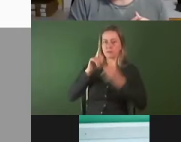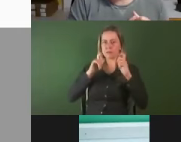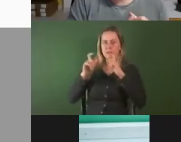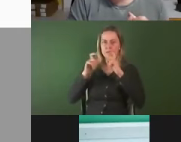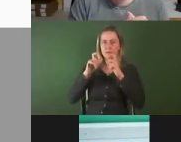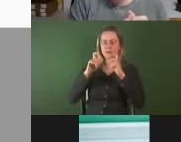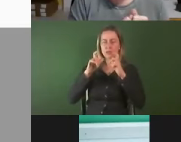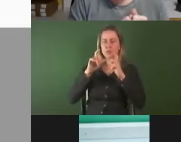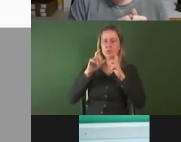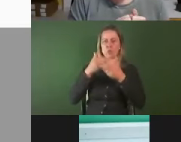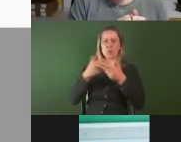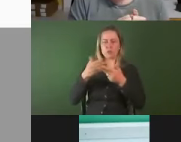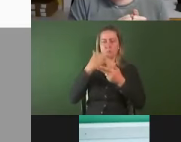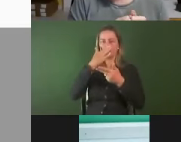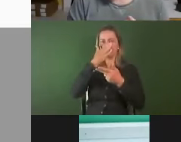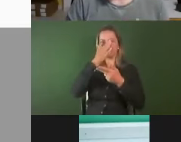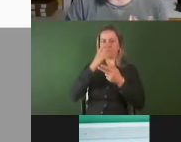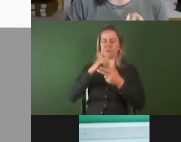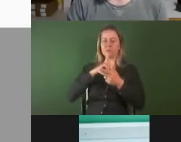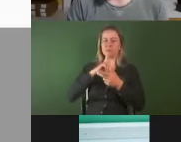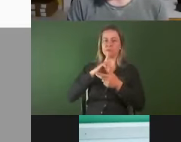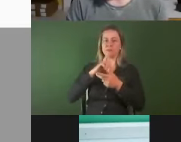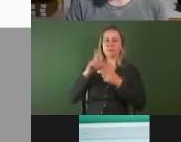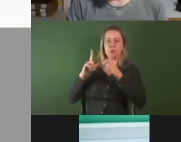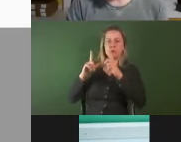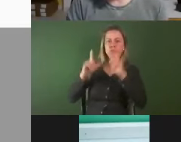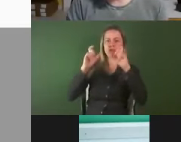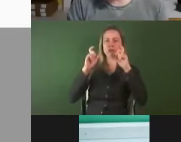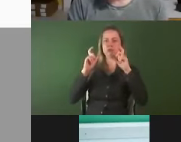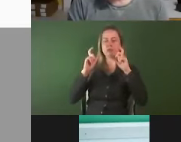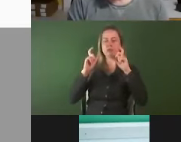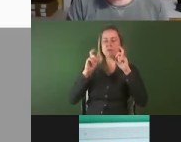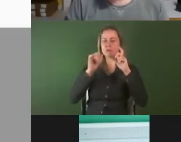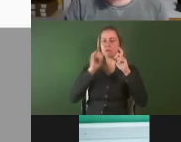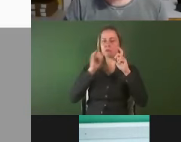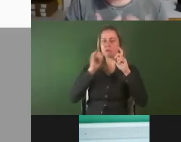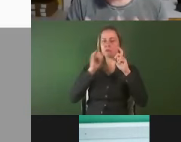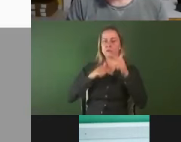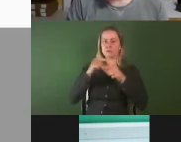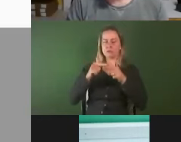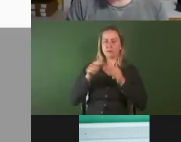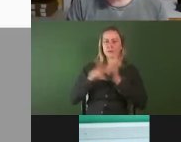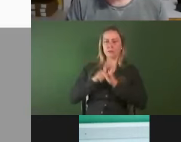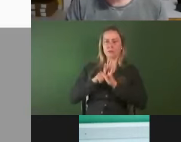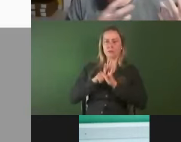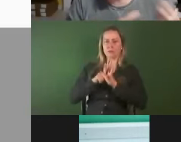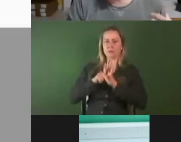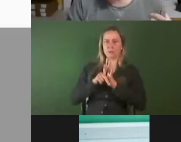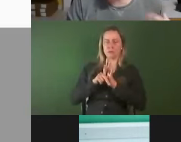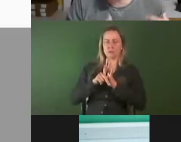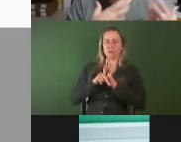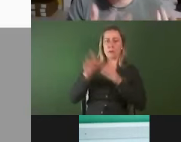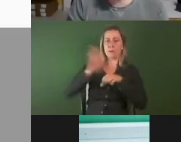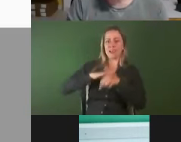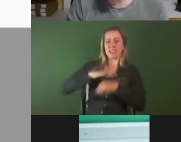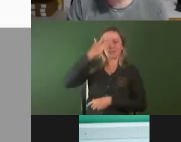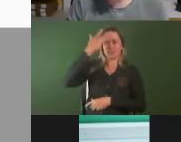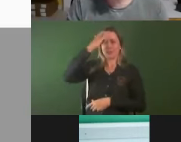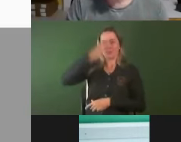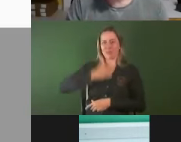fotografar alguma coisa, ele descarrega nesse trabalho uma subjetividade que diz mais dele do que